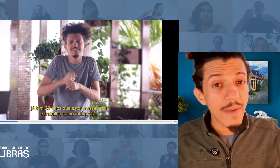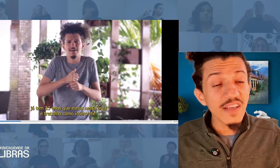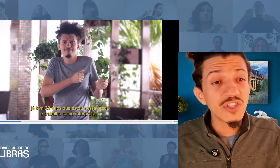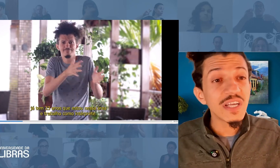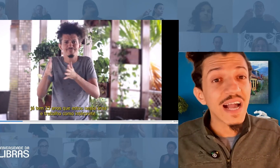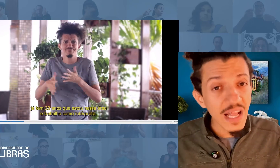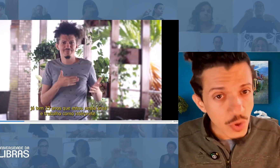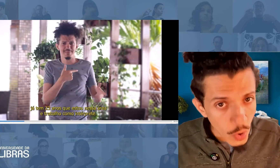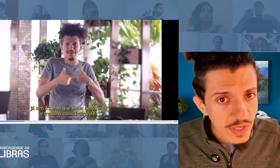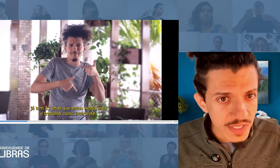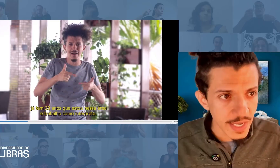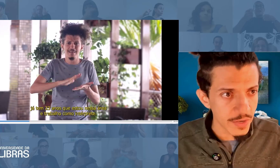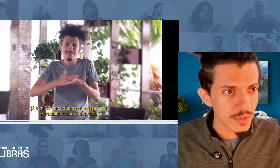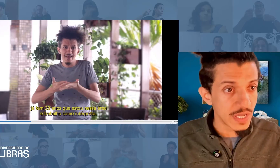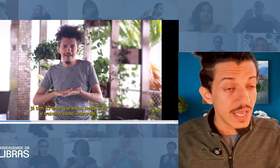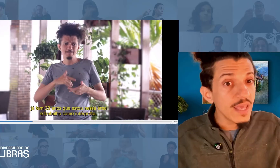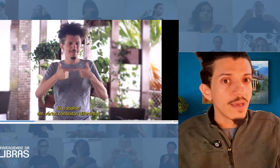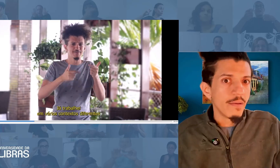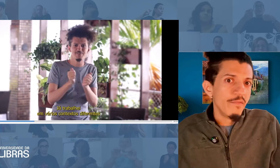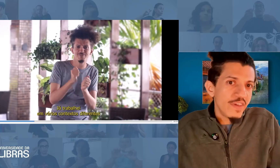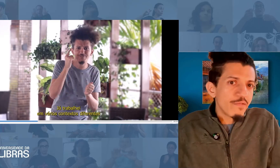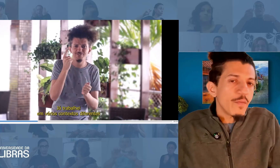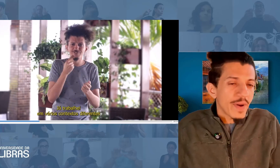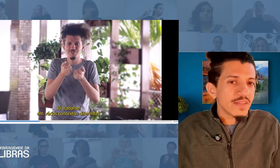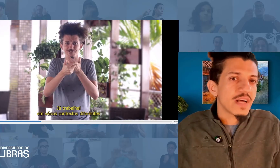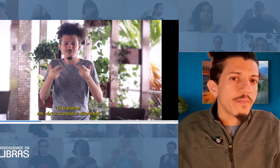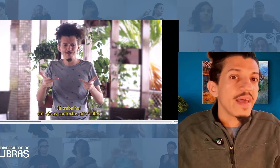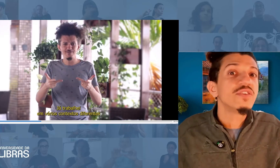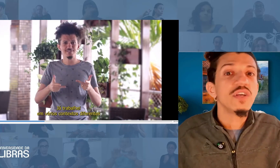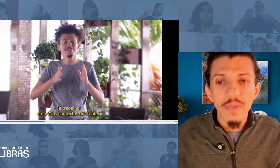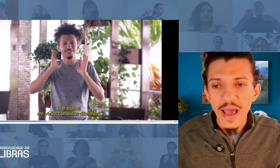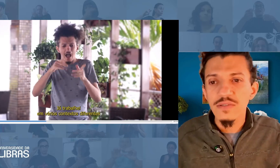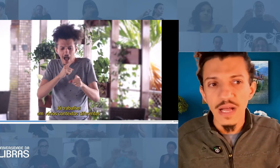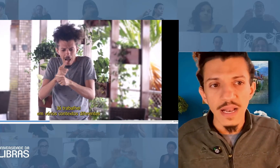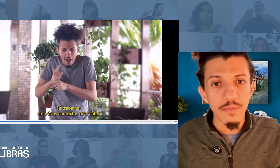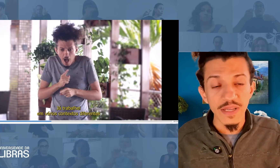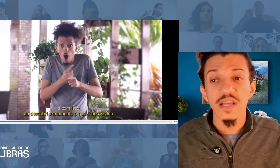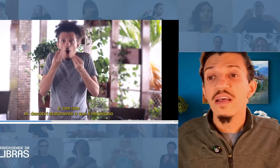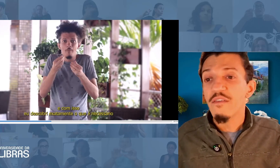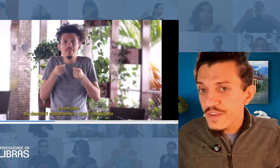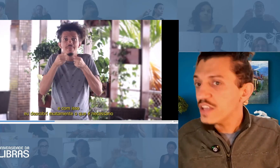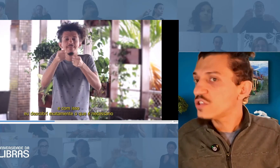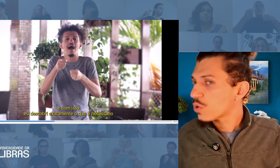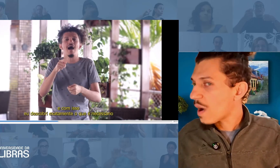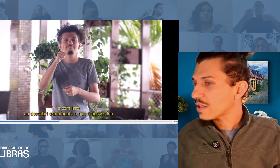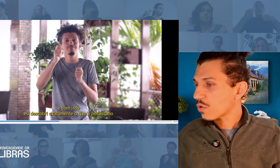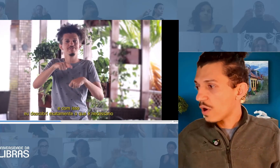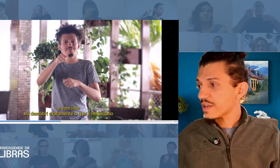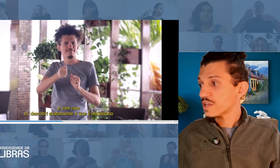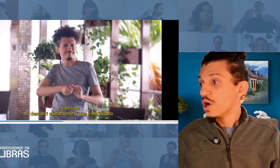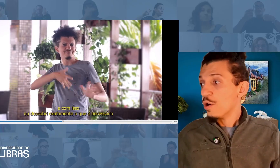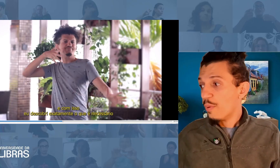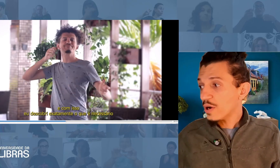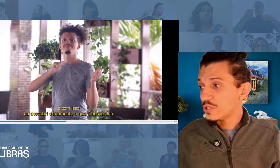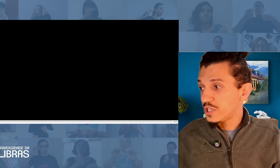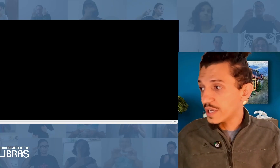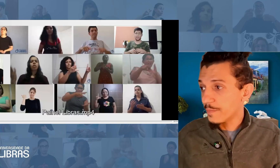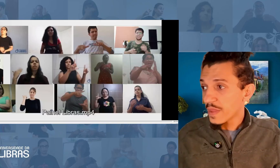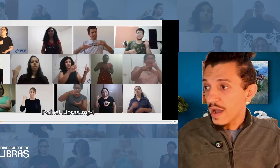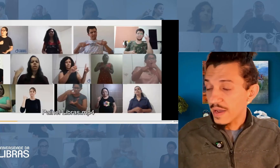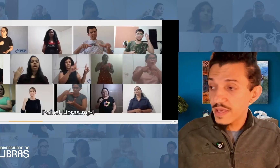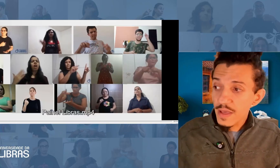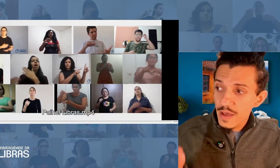há mais de 14 anos. E vivo praticamente imerso na Libras 24 horas por